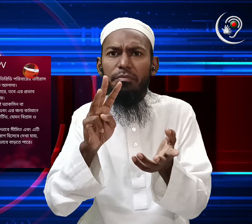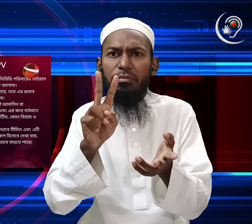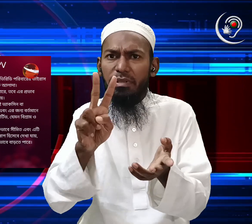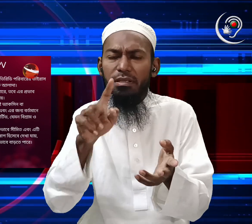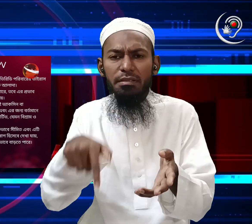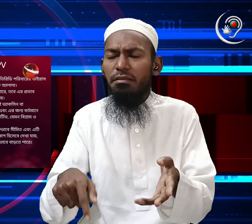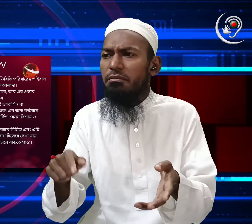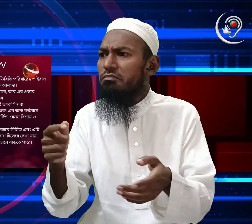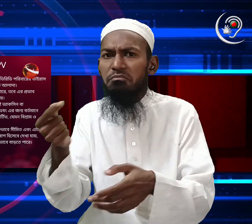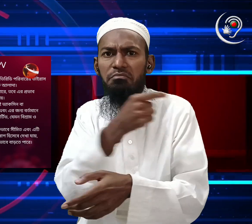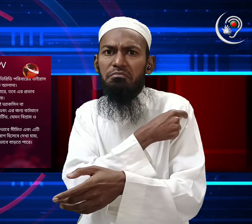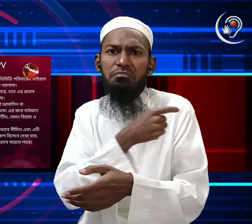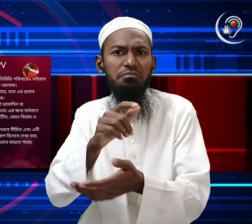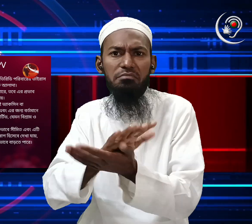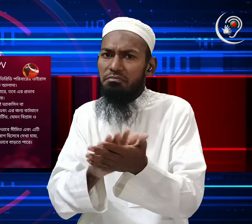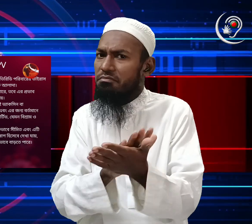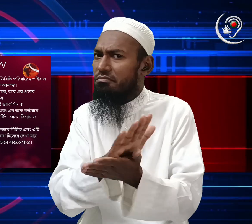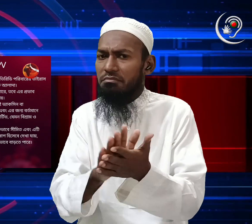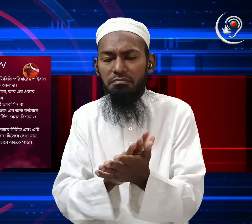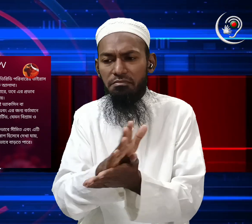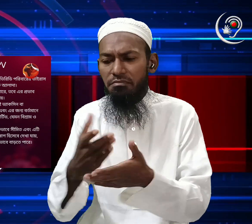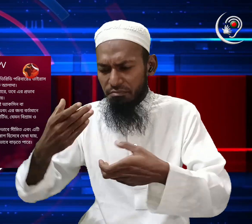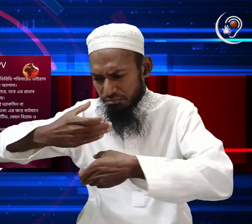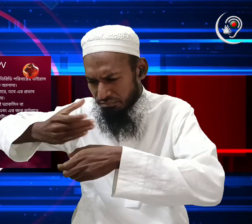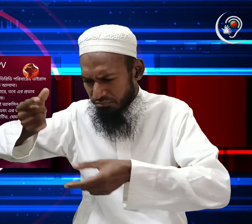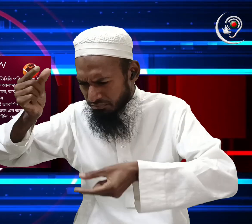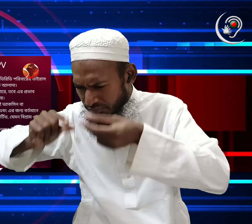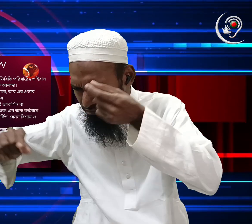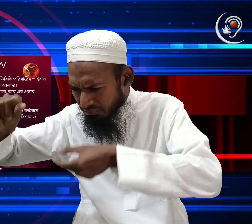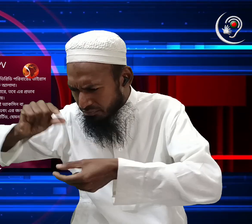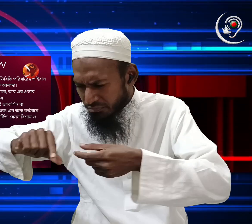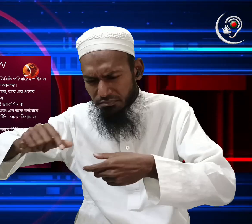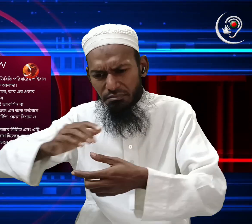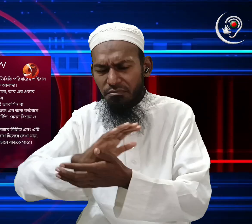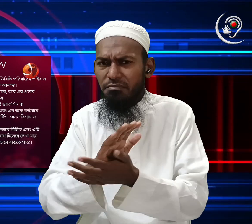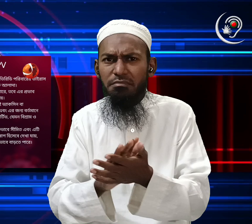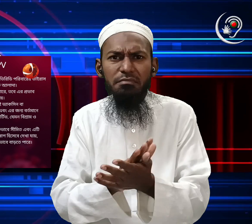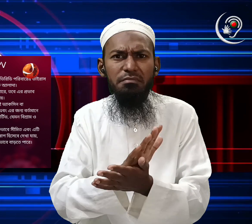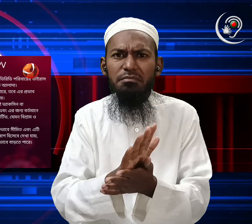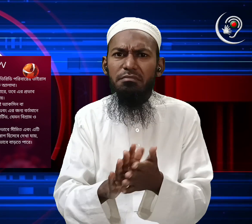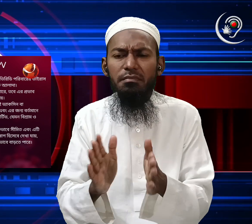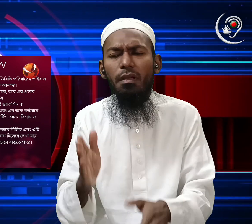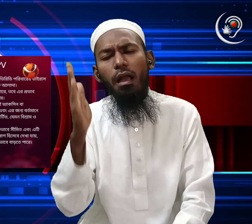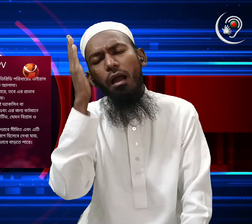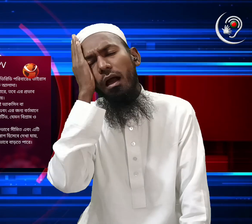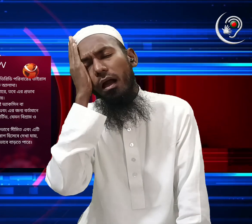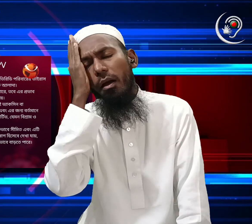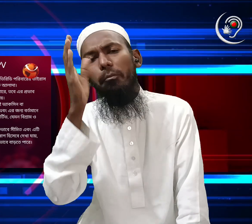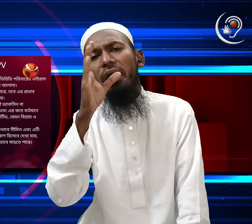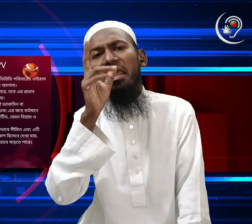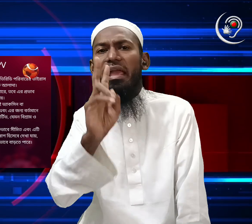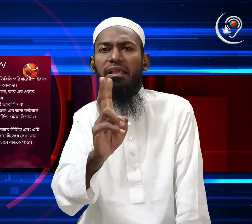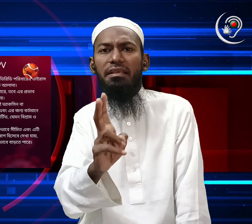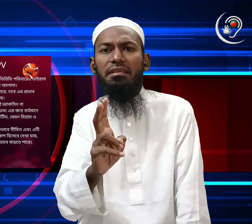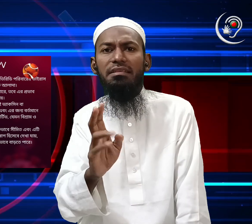এবং এর জন্য বর্তমানে প্রাপ্ত চিকিৎসা সাধারণত সাপোর্টিভ, যেমন বিশ্রাম ও তরল পানীয়।